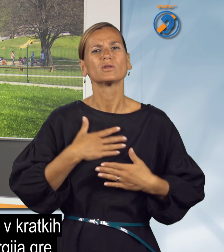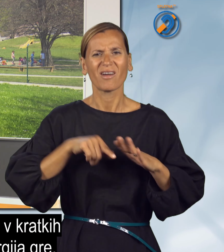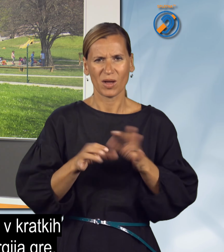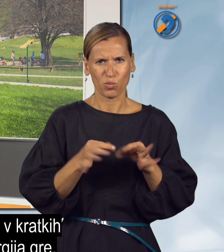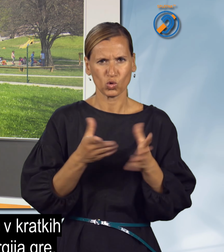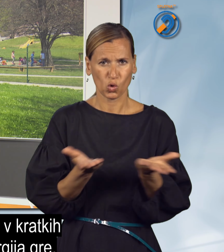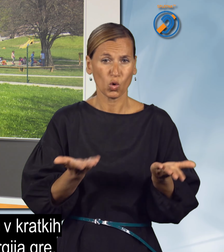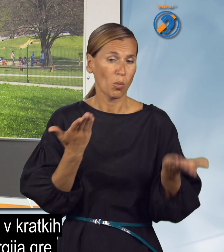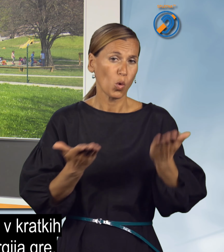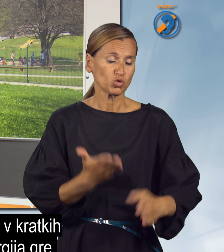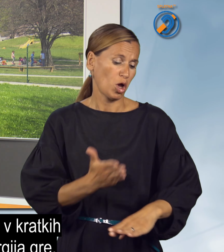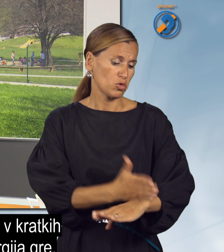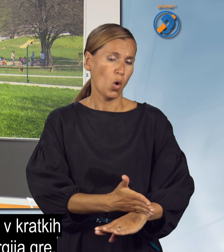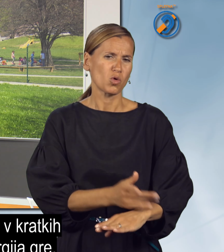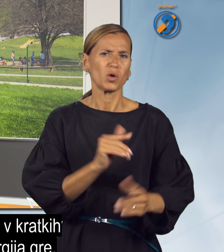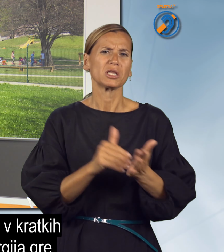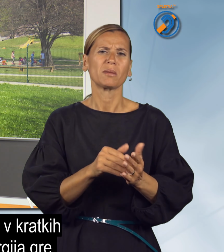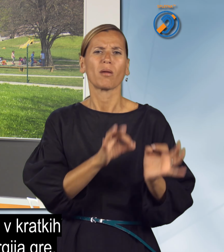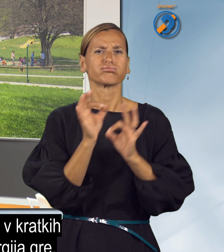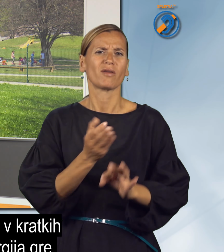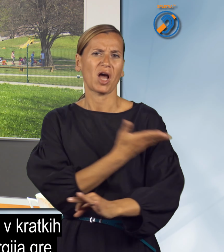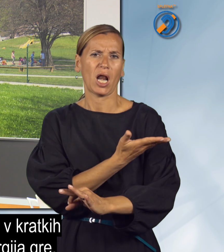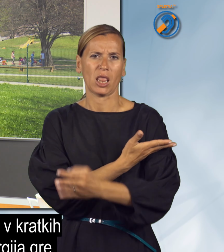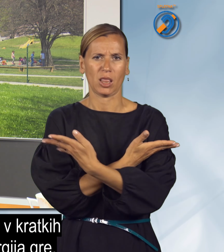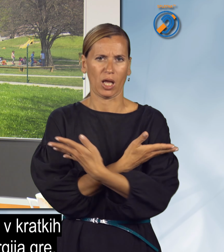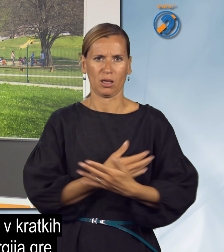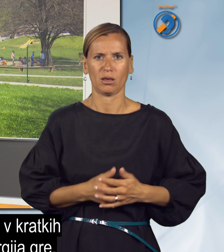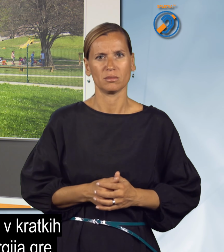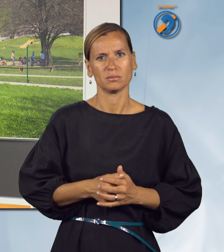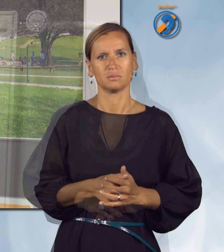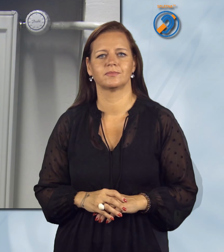nismo stalno v kratkih rokavih in energija gre.